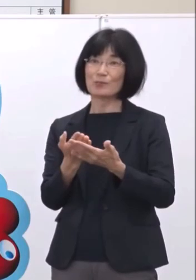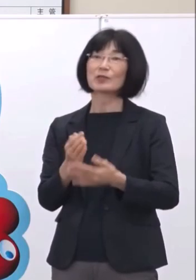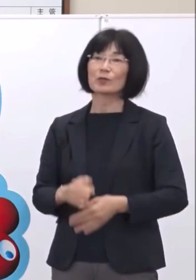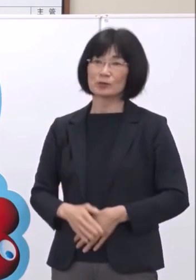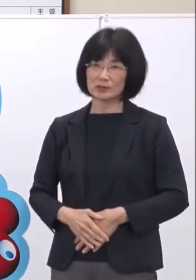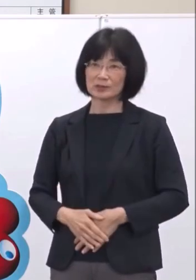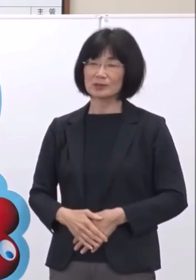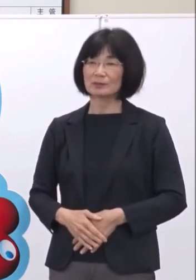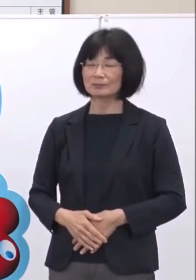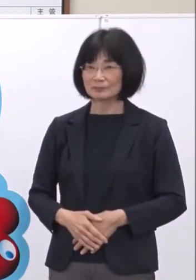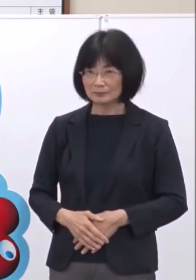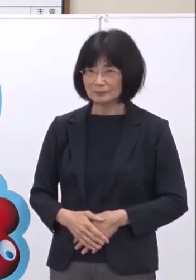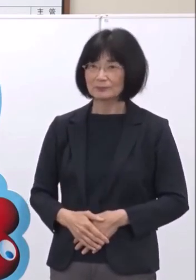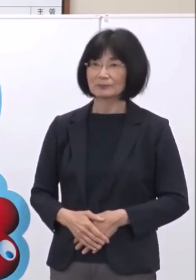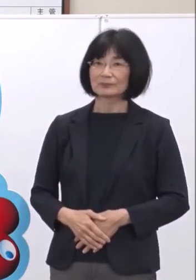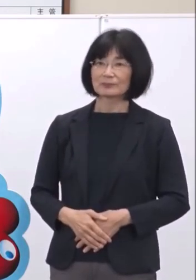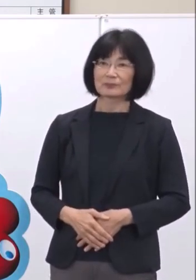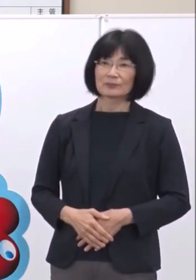て、